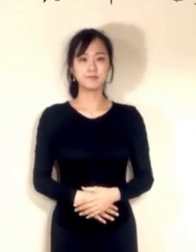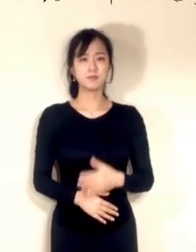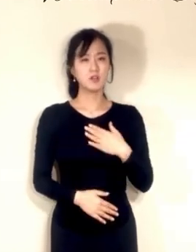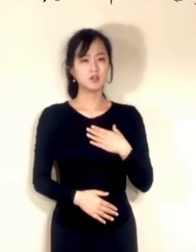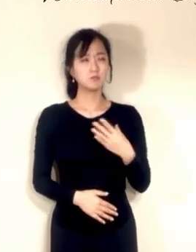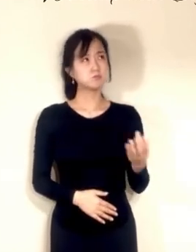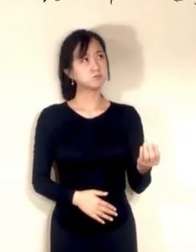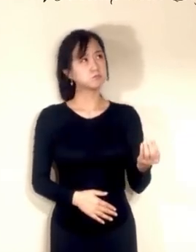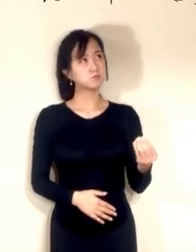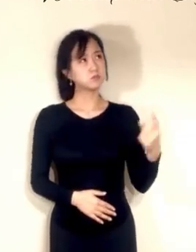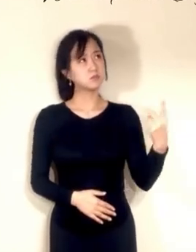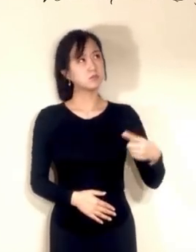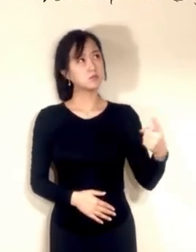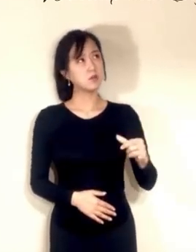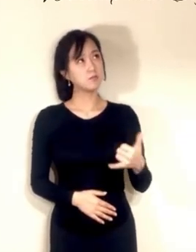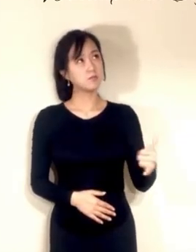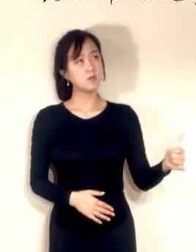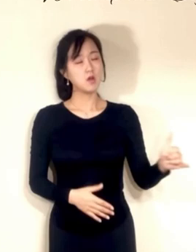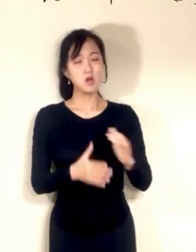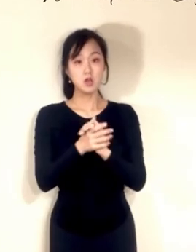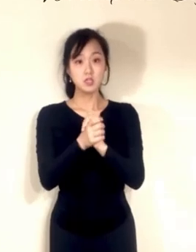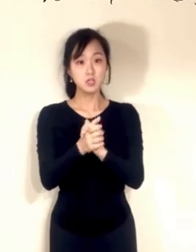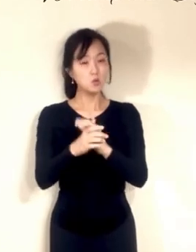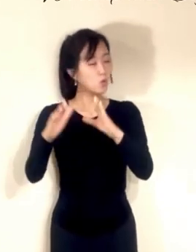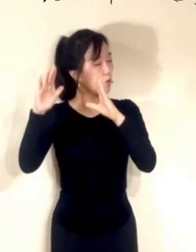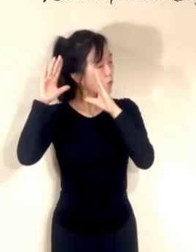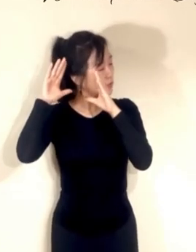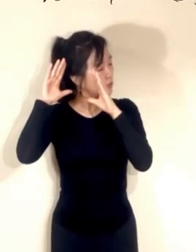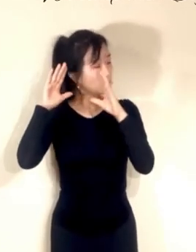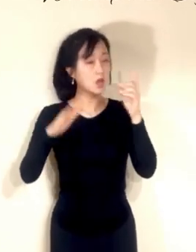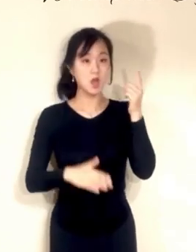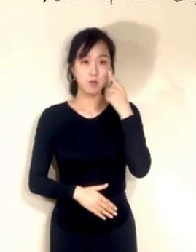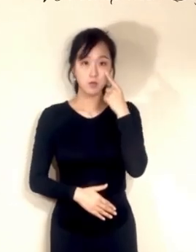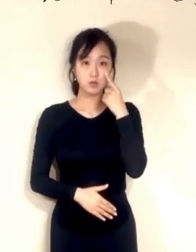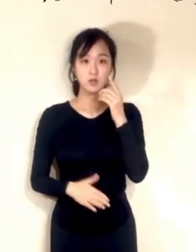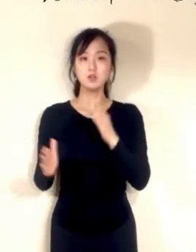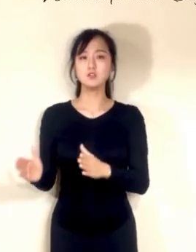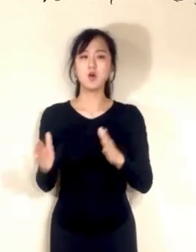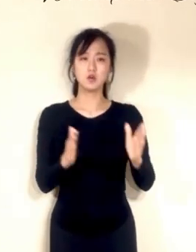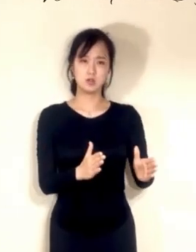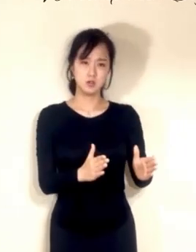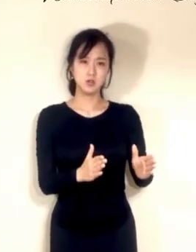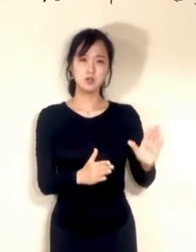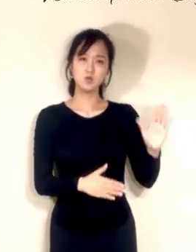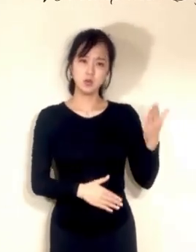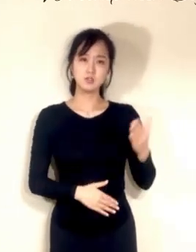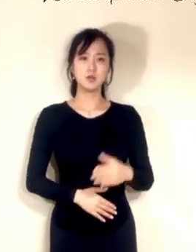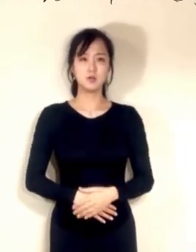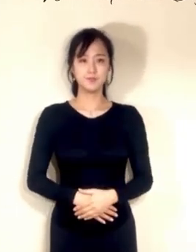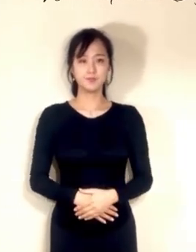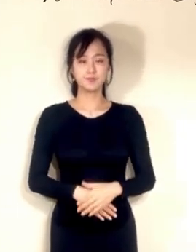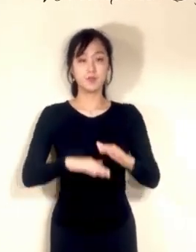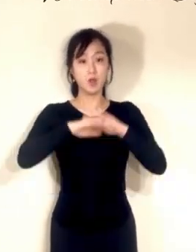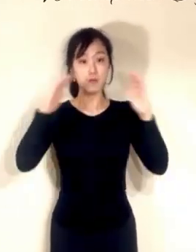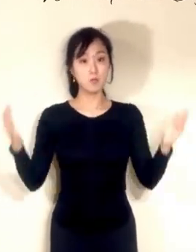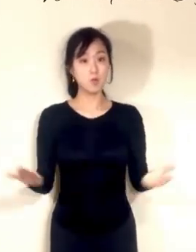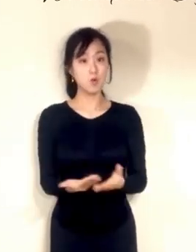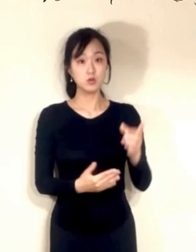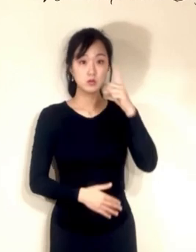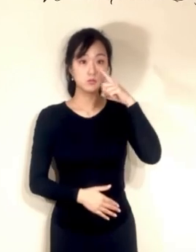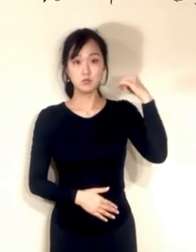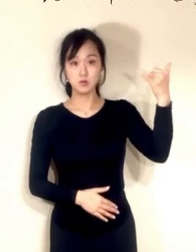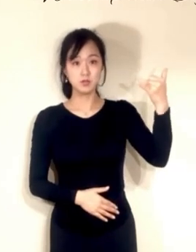말씀드릴 것은 이것입니다. 제가 몇천 명의 기도 제목을 듣다 보니 이것들이 정리가 되는 것을 느꼈는데,